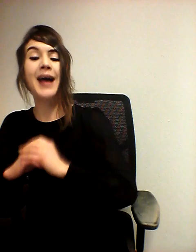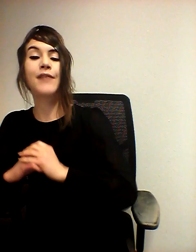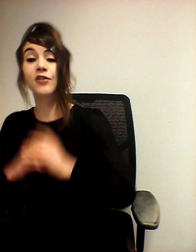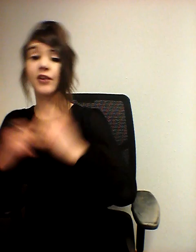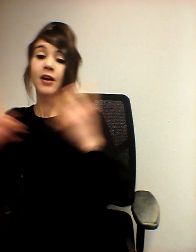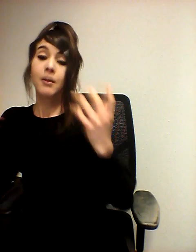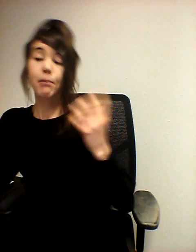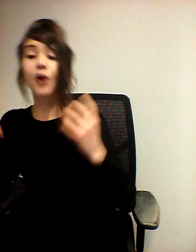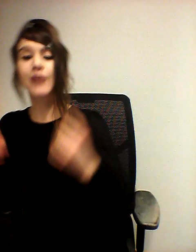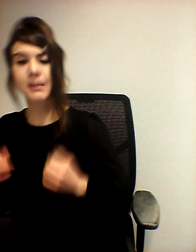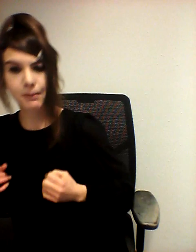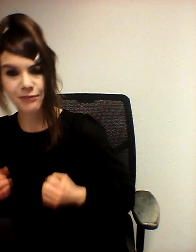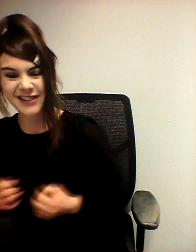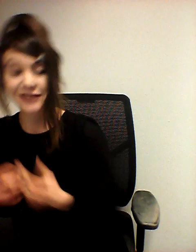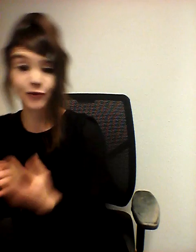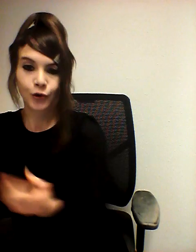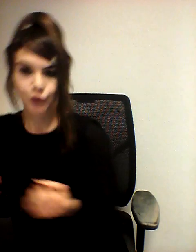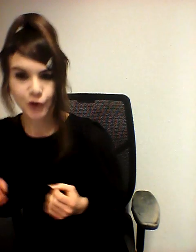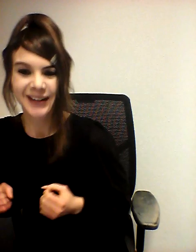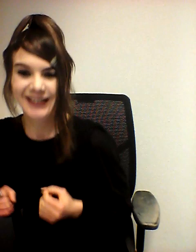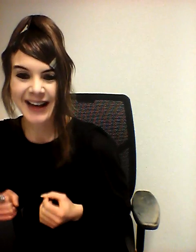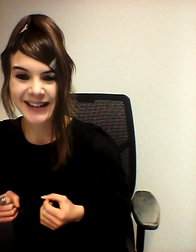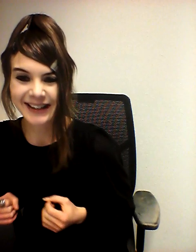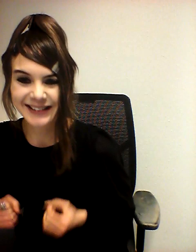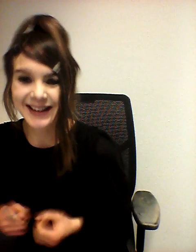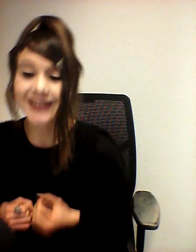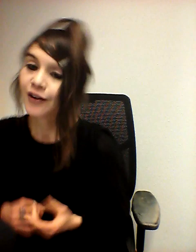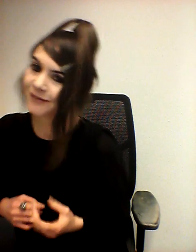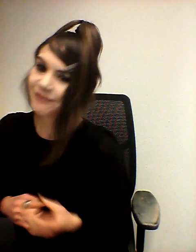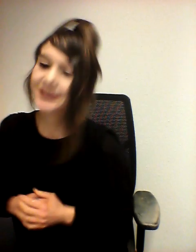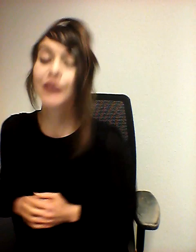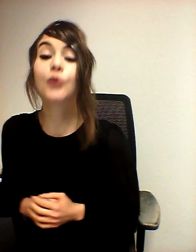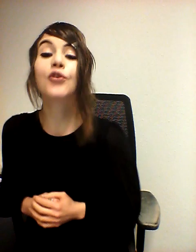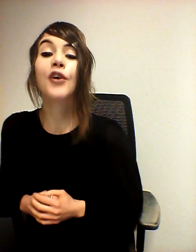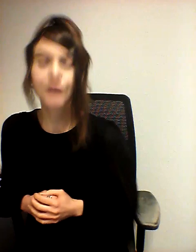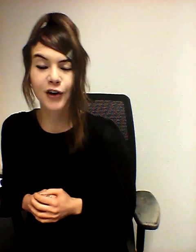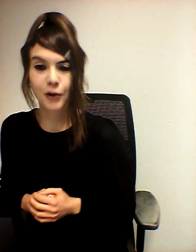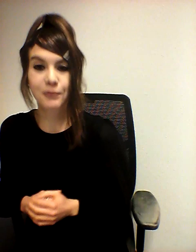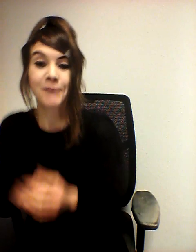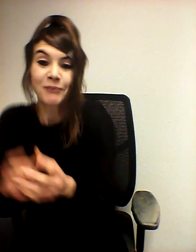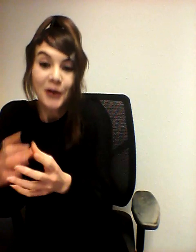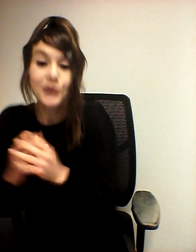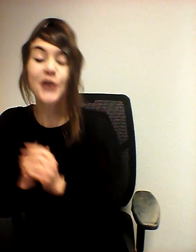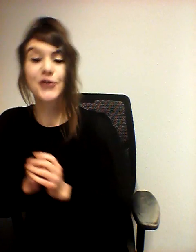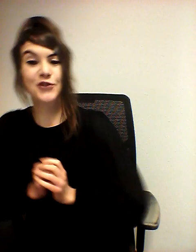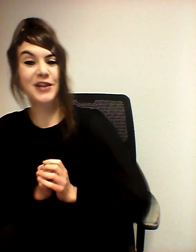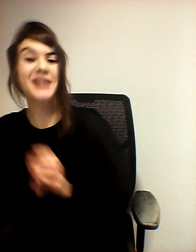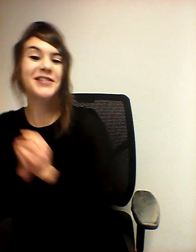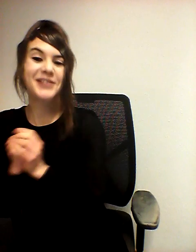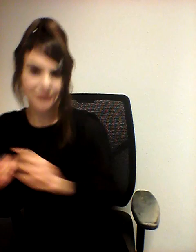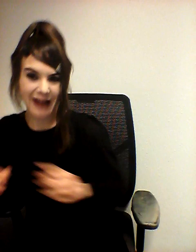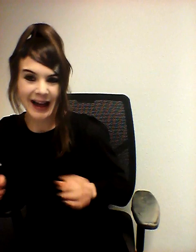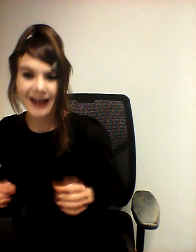eiwitten, polypeptiden tot kleinere delen niet goed verloopt. Dus is de vraag